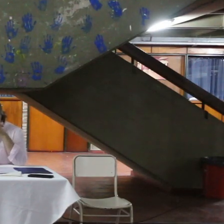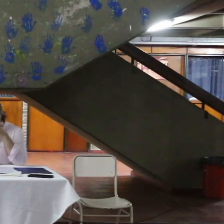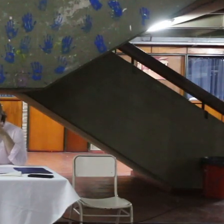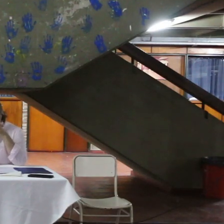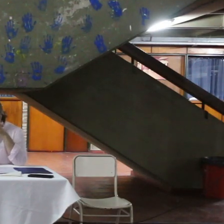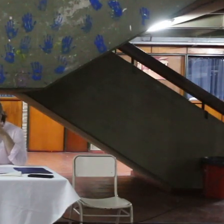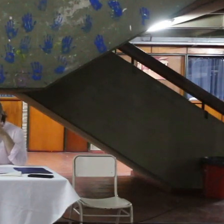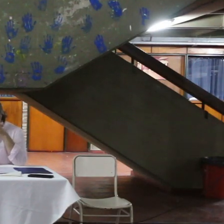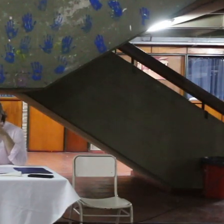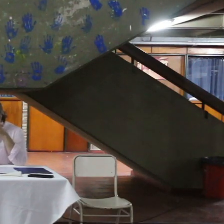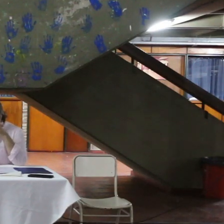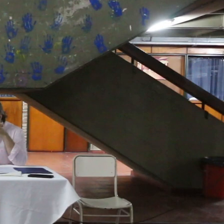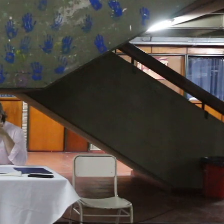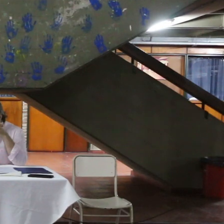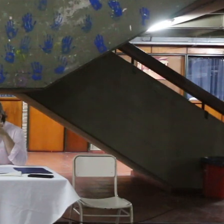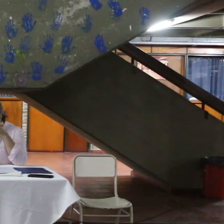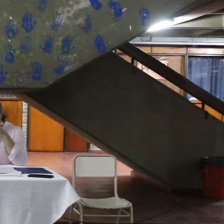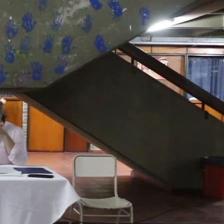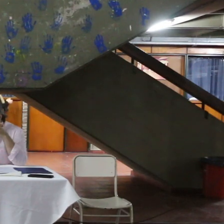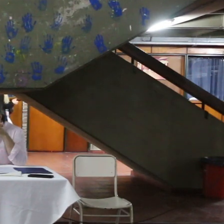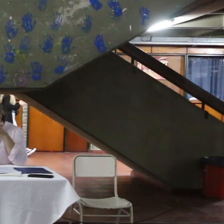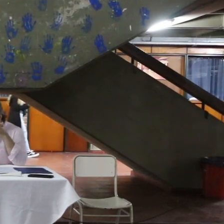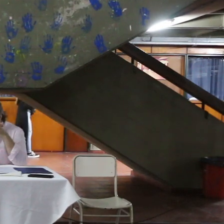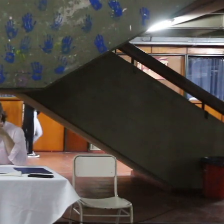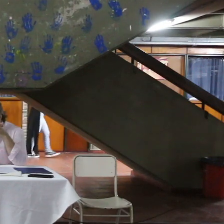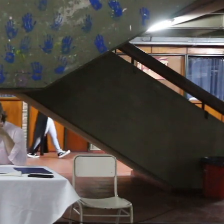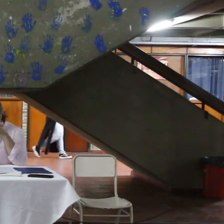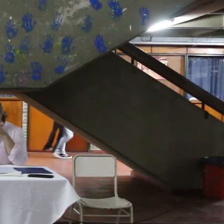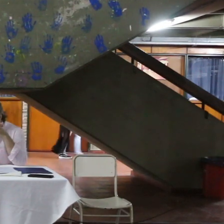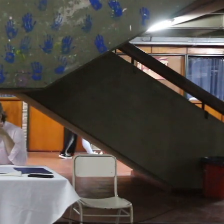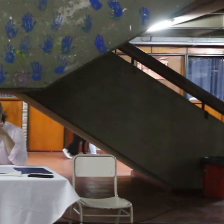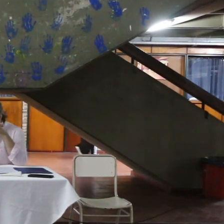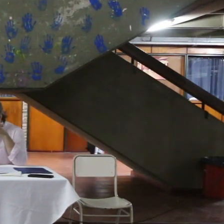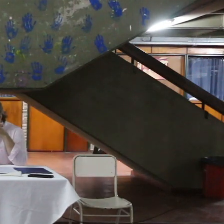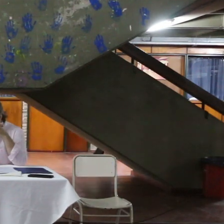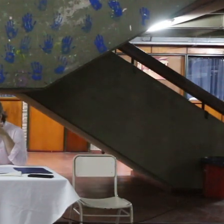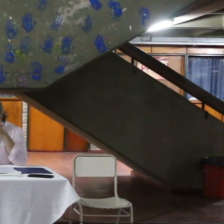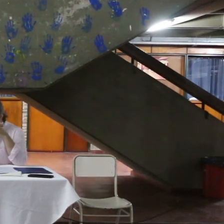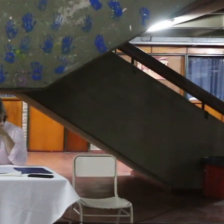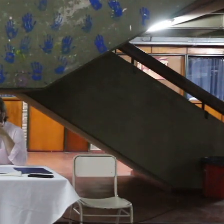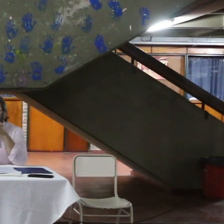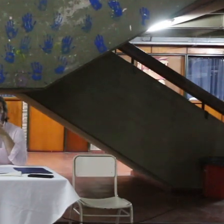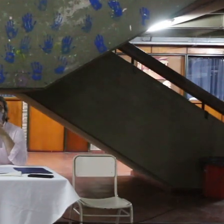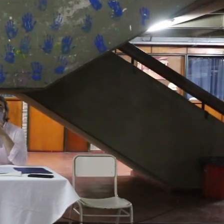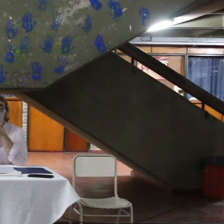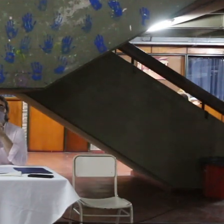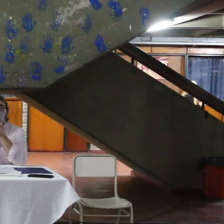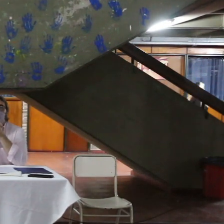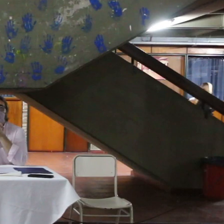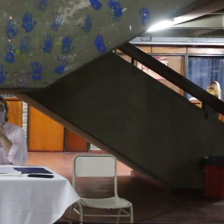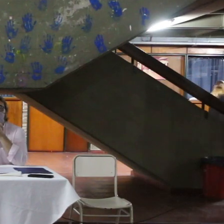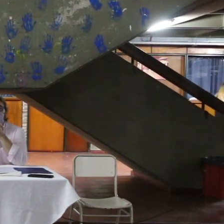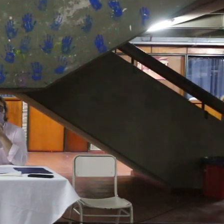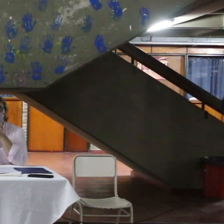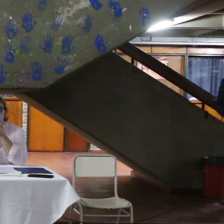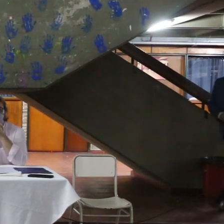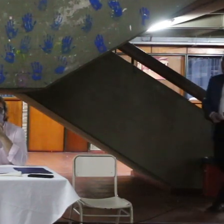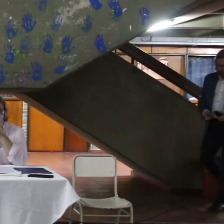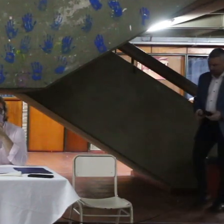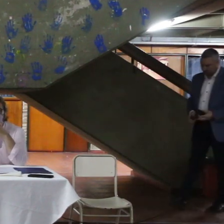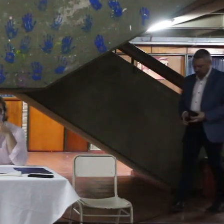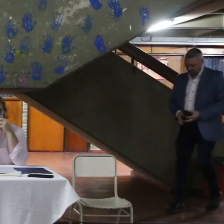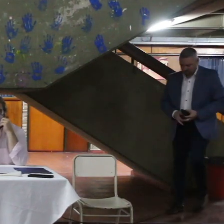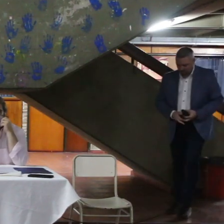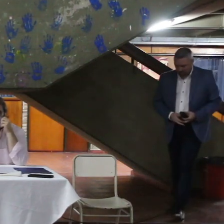Buenas tardes a todas, todos y todes. Nos hemos escapado de las pantallas. Ya